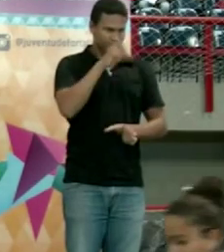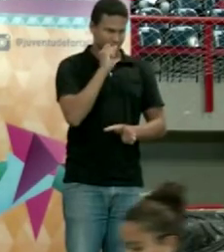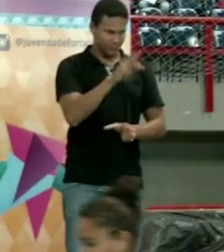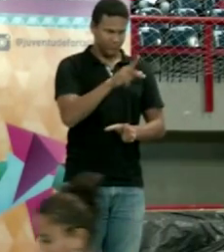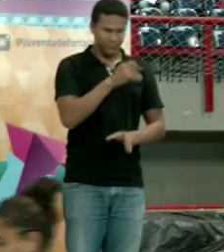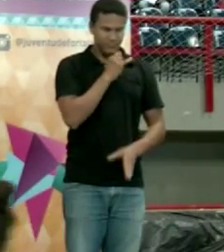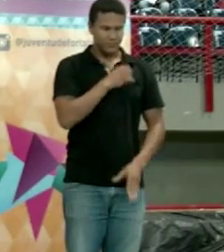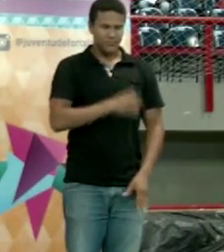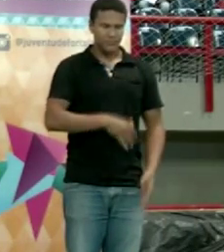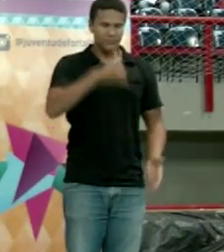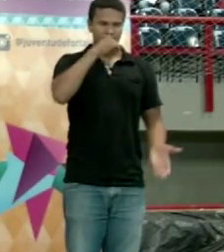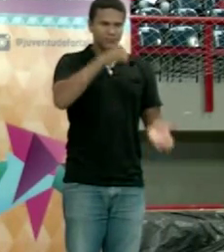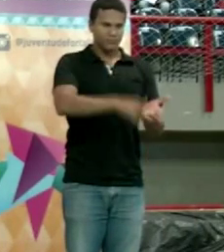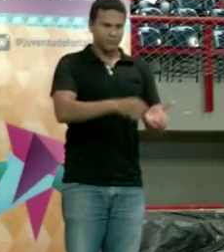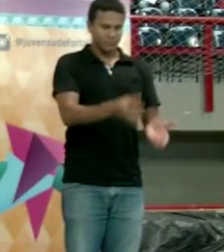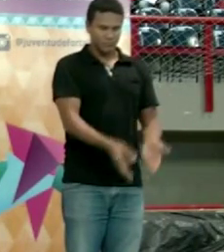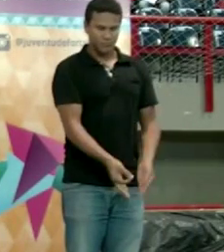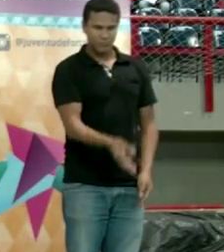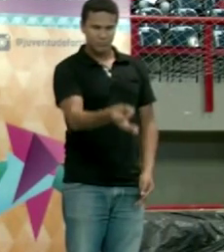Esta carta dizia: